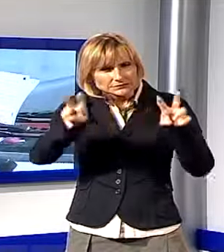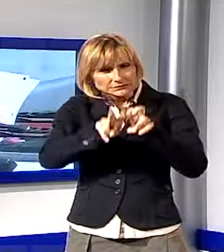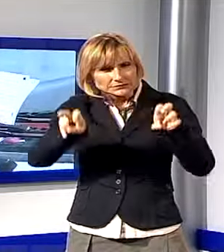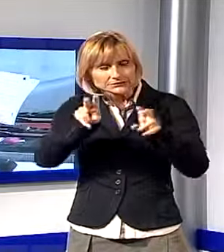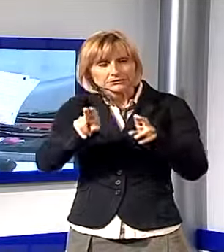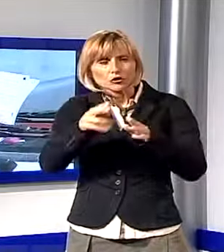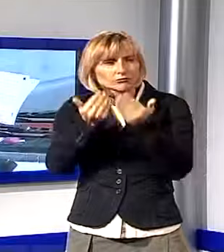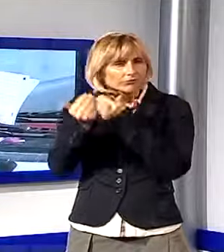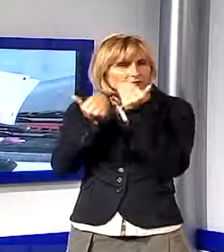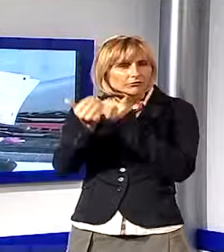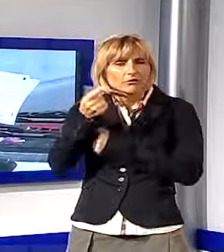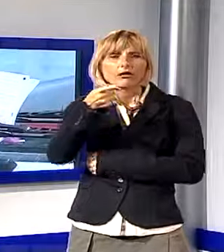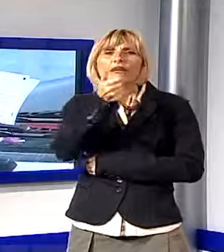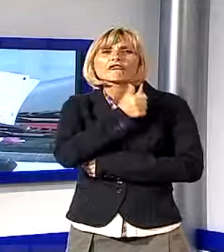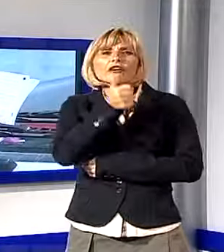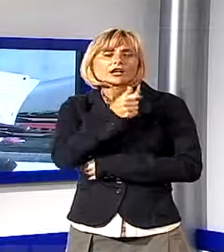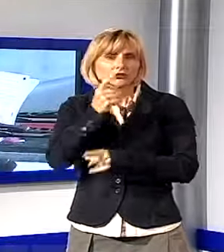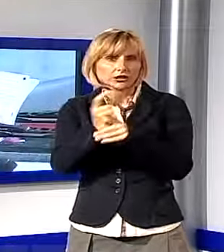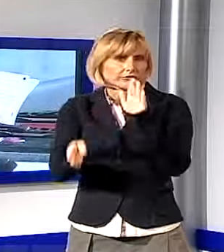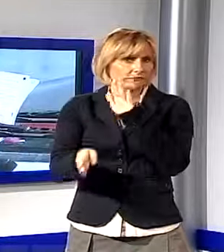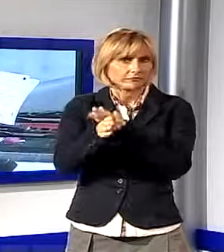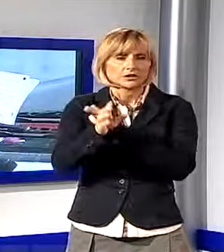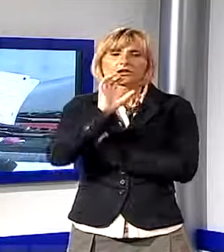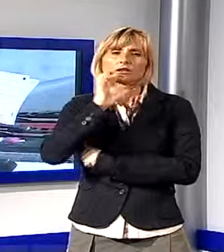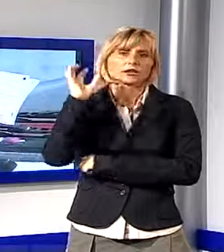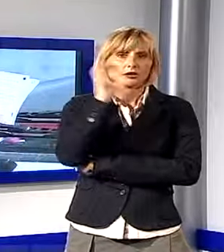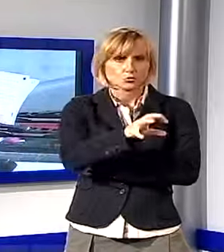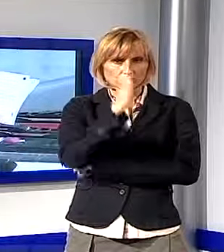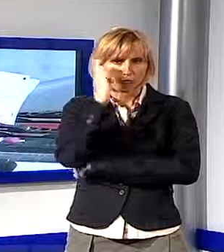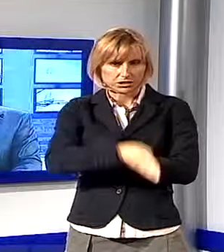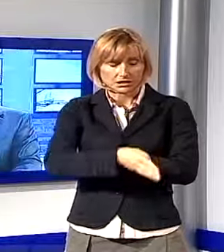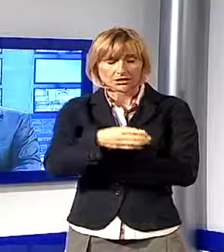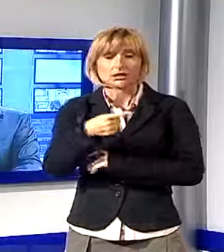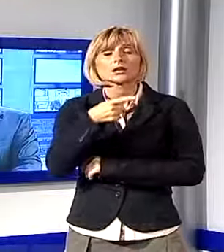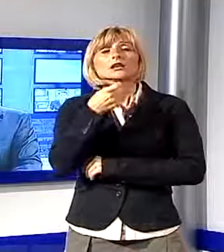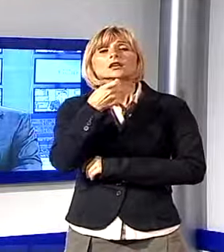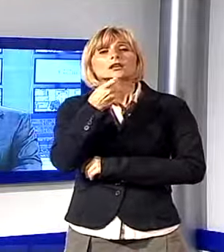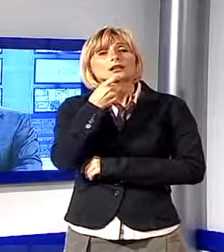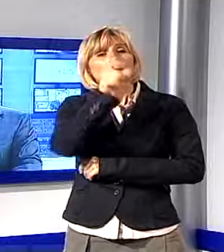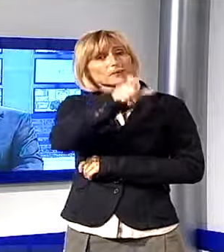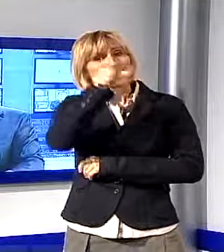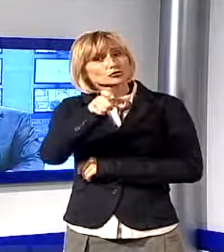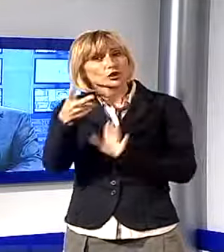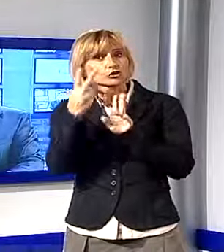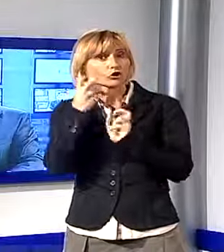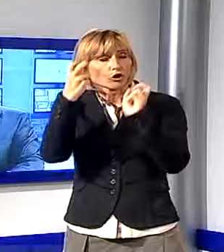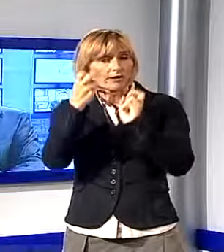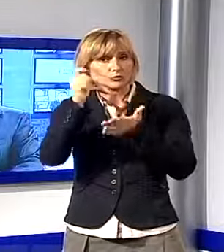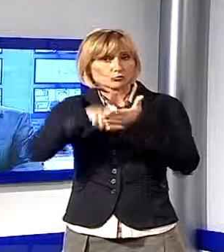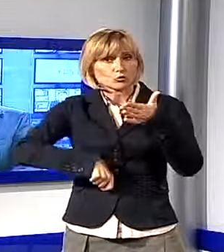il falso commesso. Naturalmente il Comando dei Vigili invita i cittadini che avessero trovato le multe false a